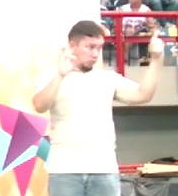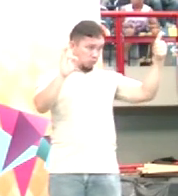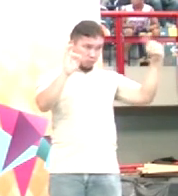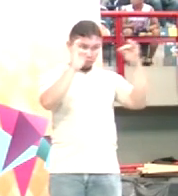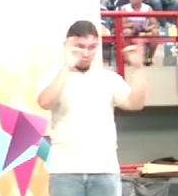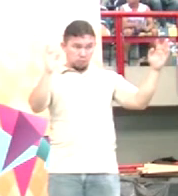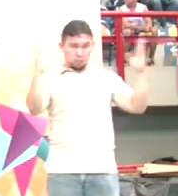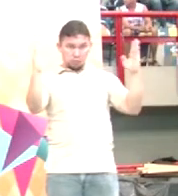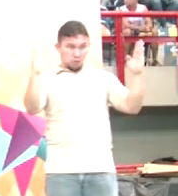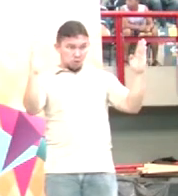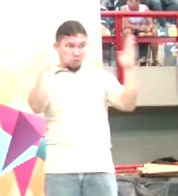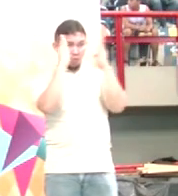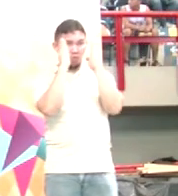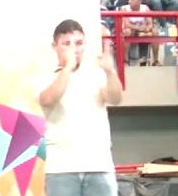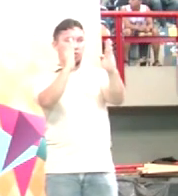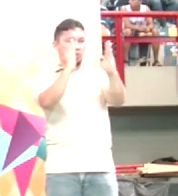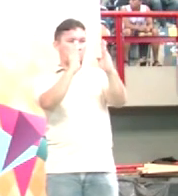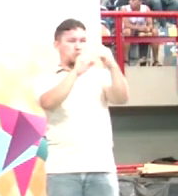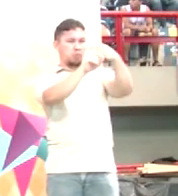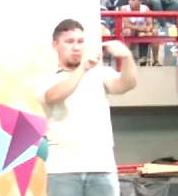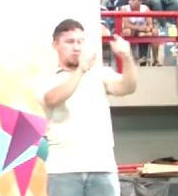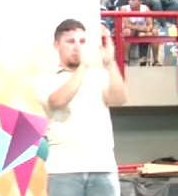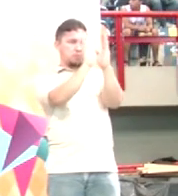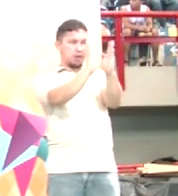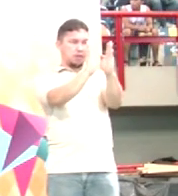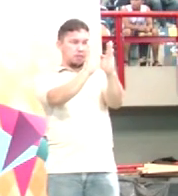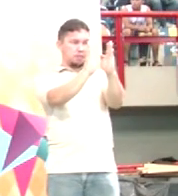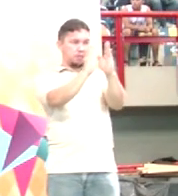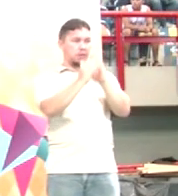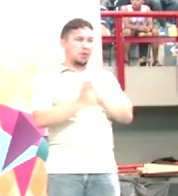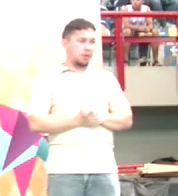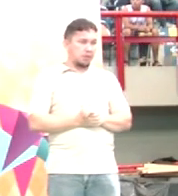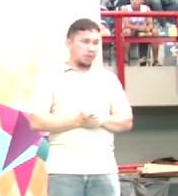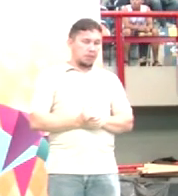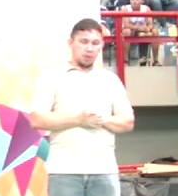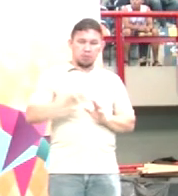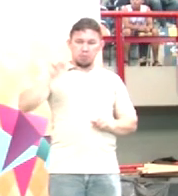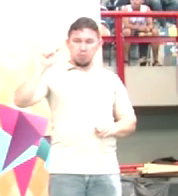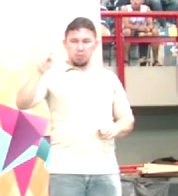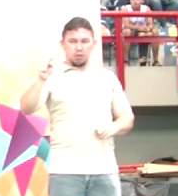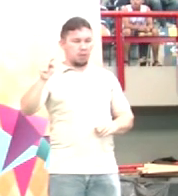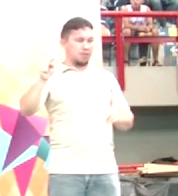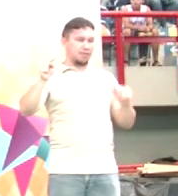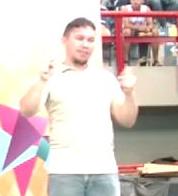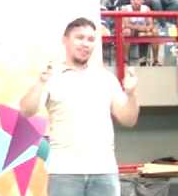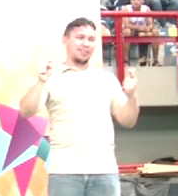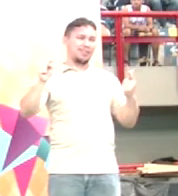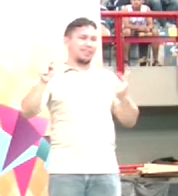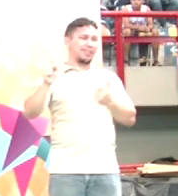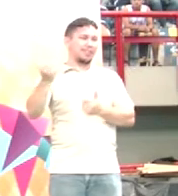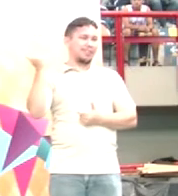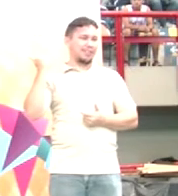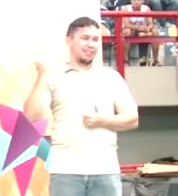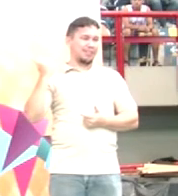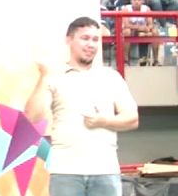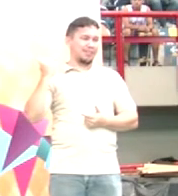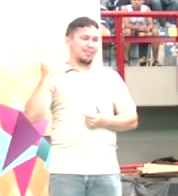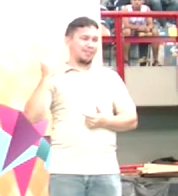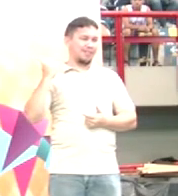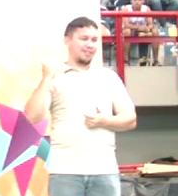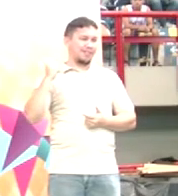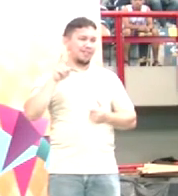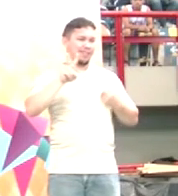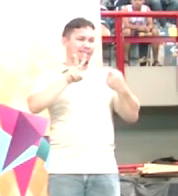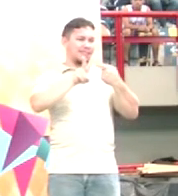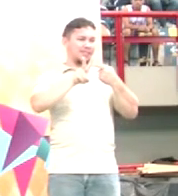1, bem no meio da linha 1, não coloque ponto final, porque normalmente o título tem o verbo,